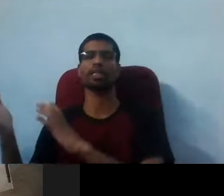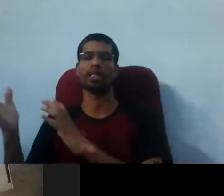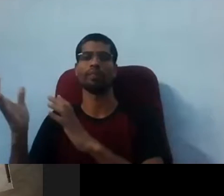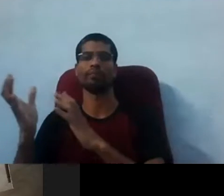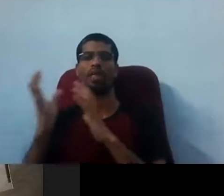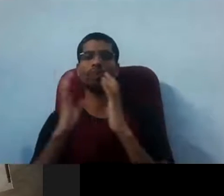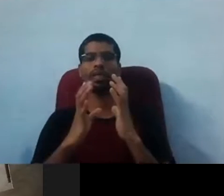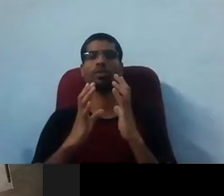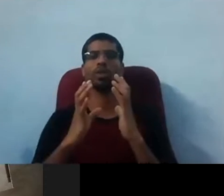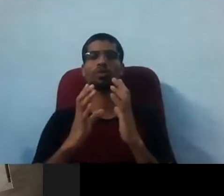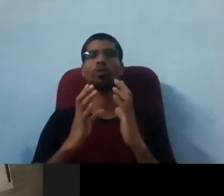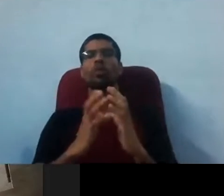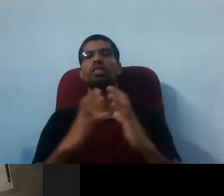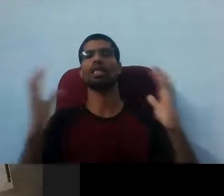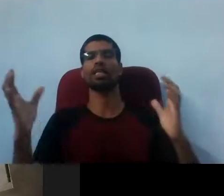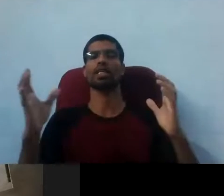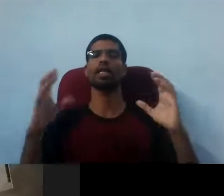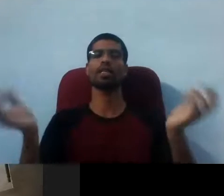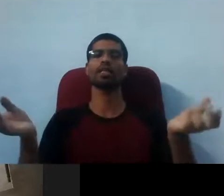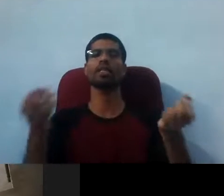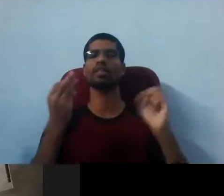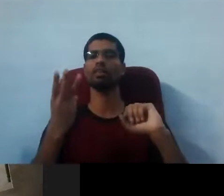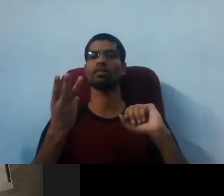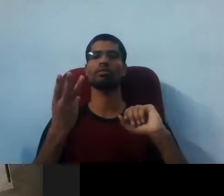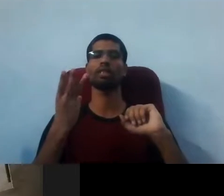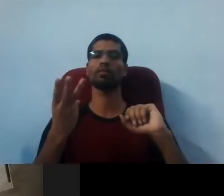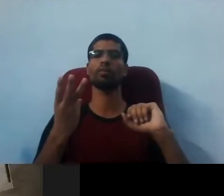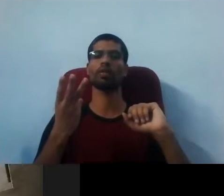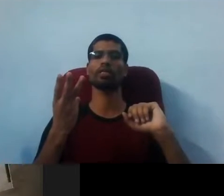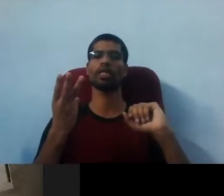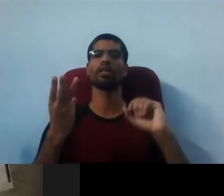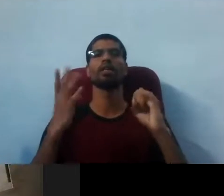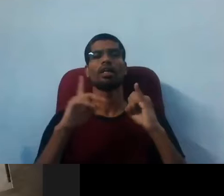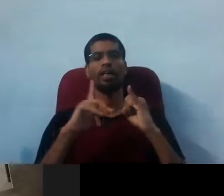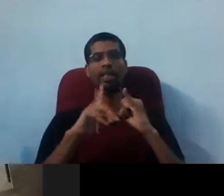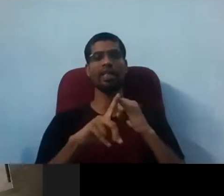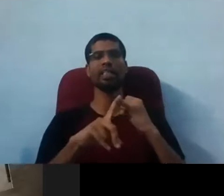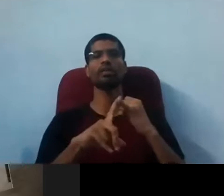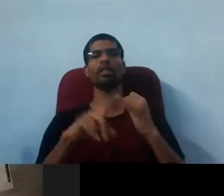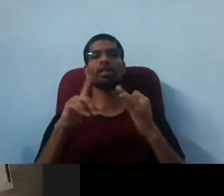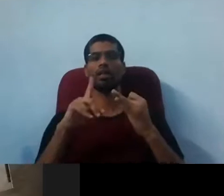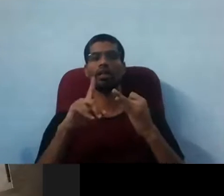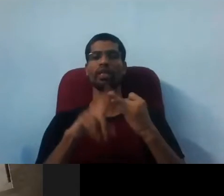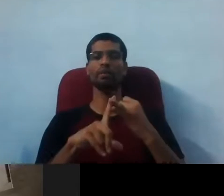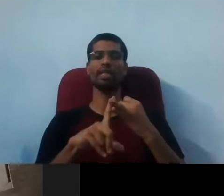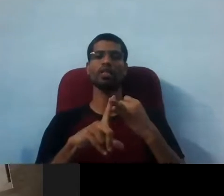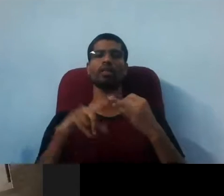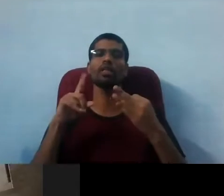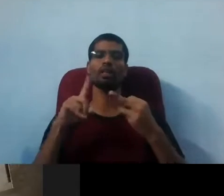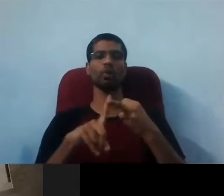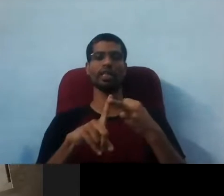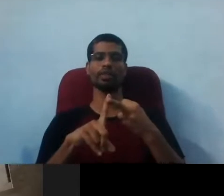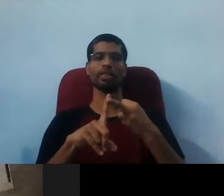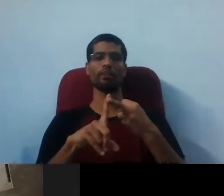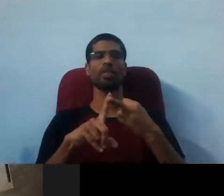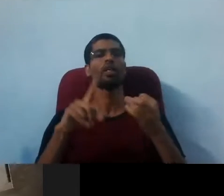ओर से अलग करना है। अभी मेटल जो है उसको ओर से अलग करना है। अलग करने के लिए तीन माध्यम का प्रयोग किया जा रहा है, हाई रिएक्टिविटी, मीडियम